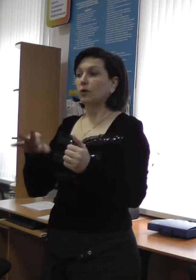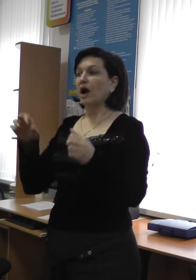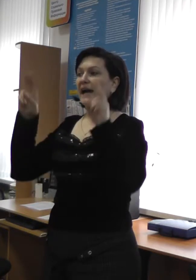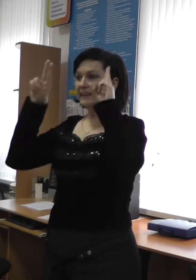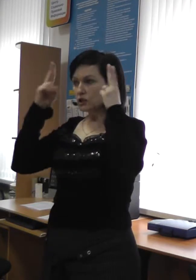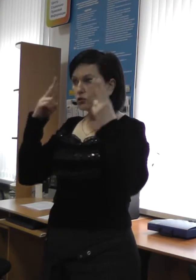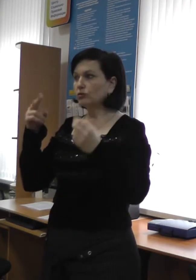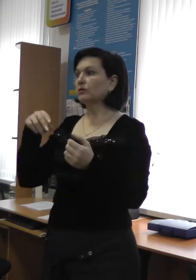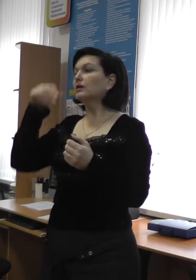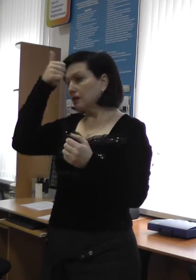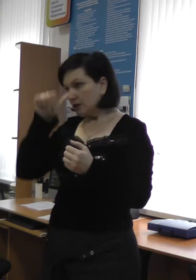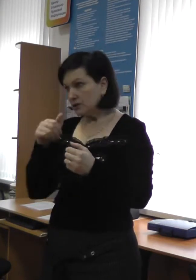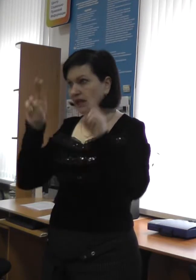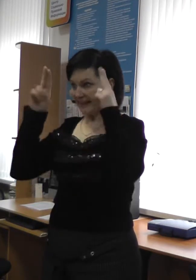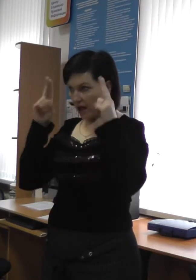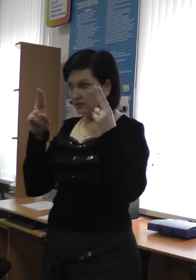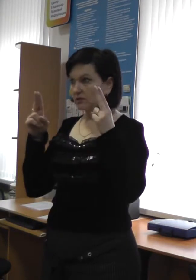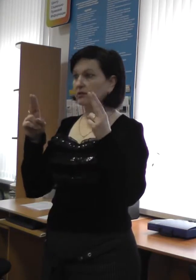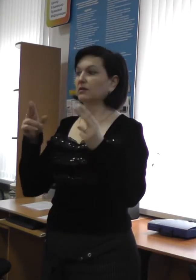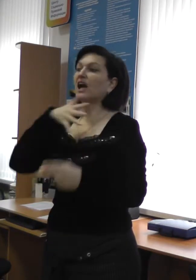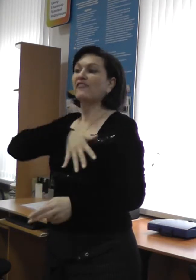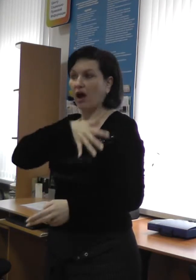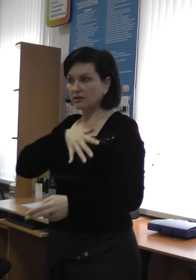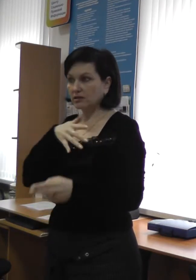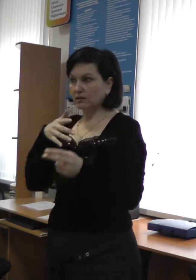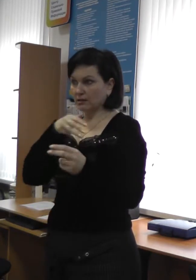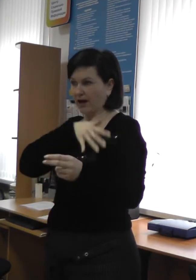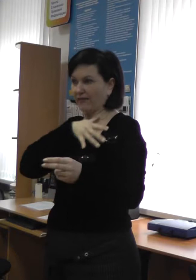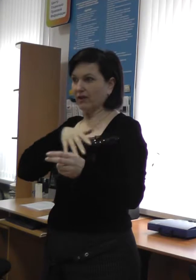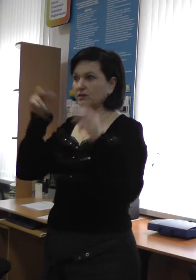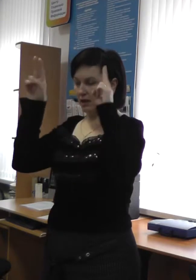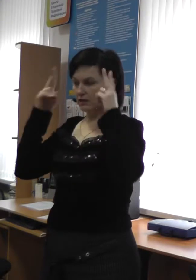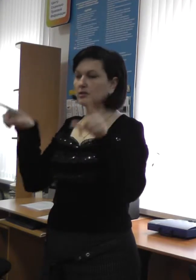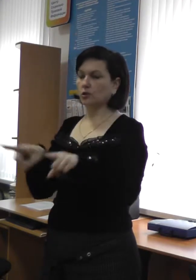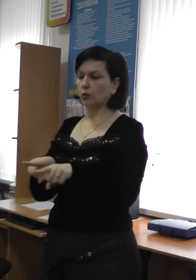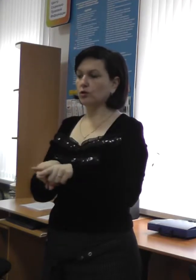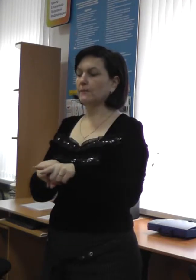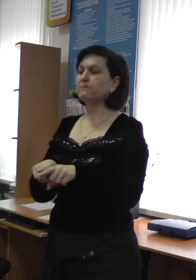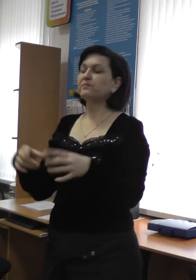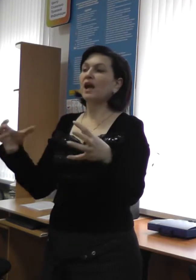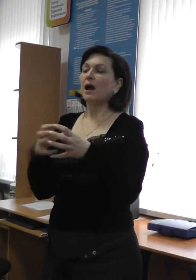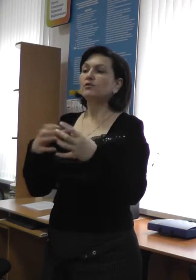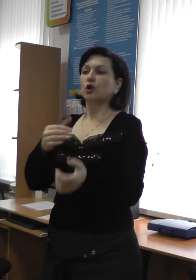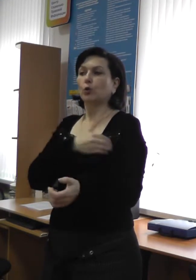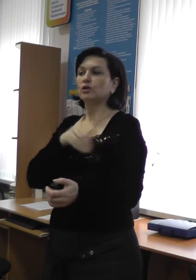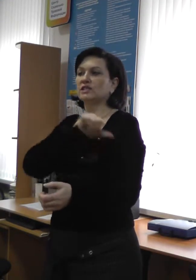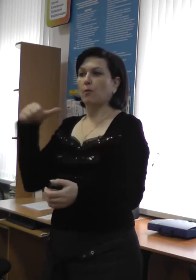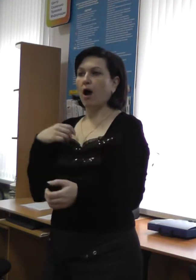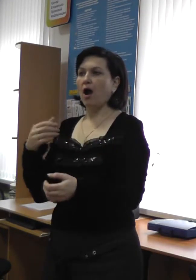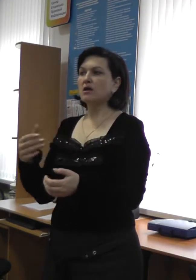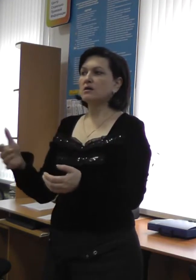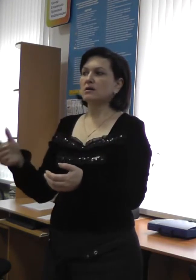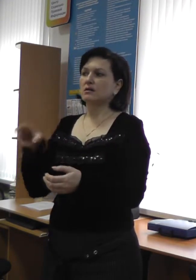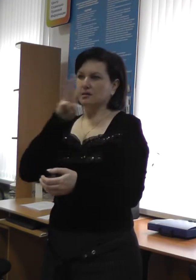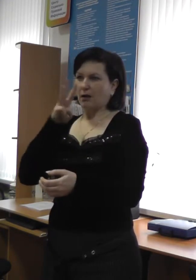и кавказские танцы. Чтобы встать на ноги, община пыталась сама зарабатывать деньги и открыла